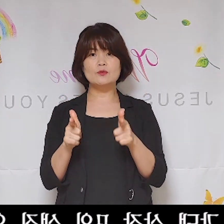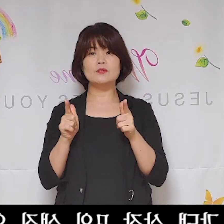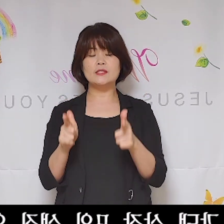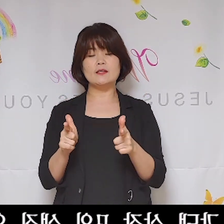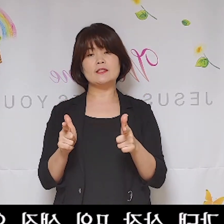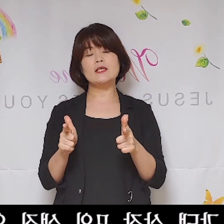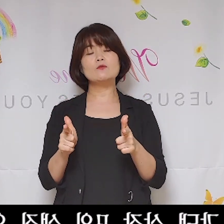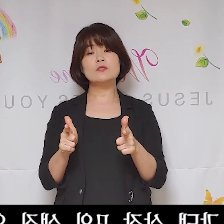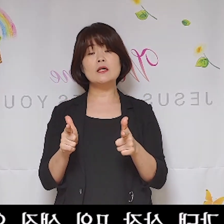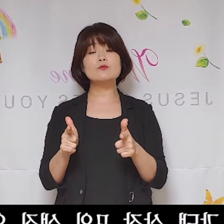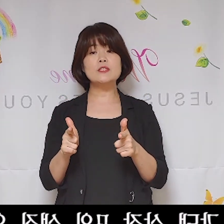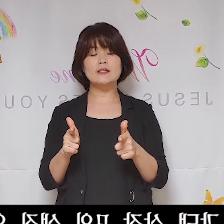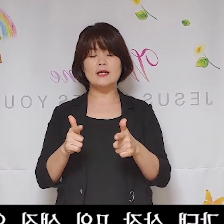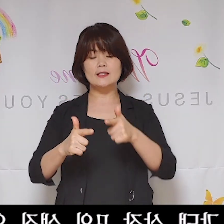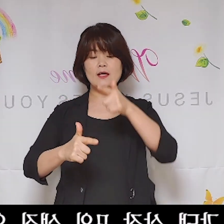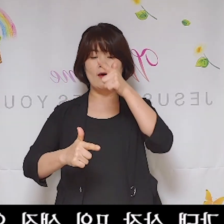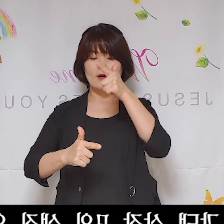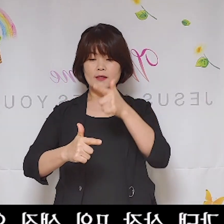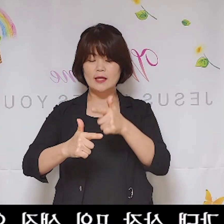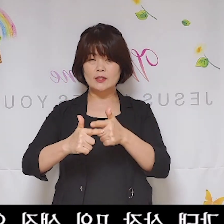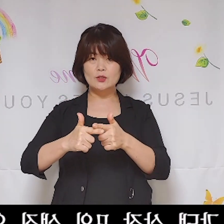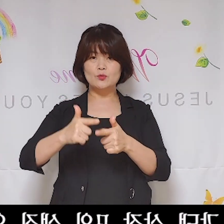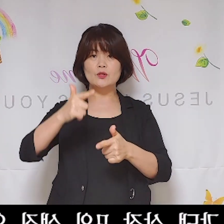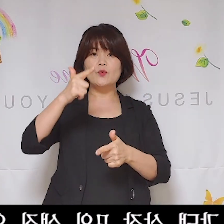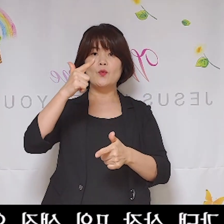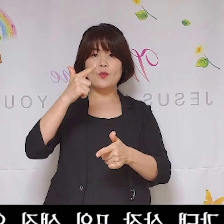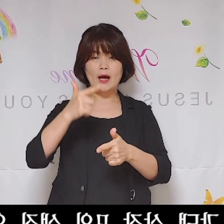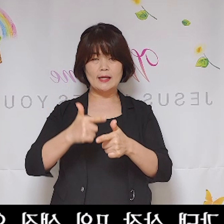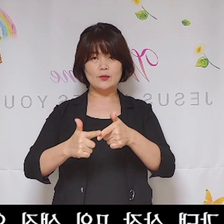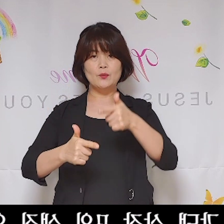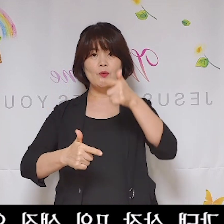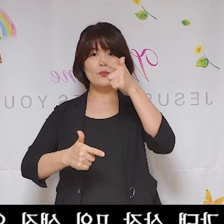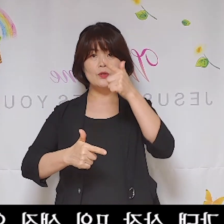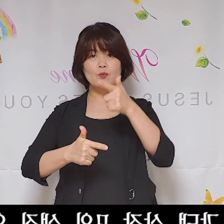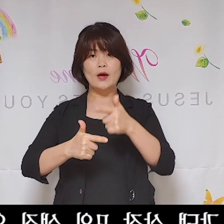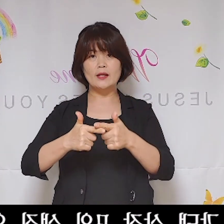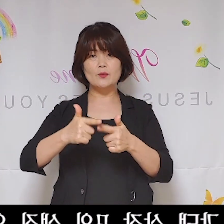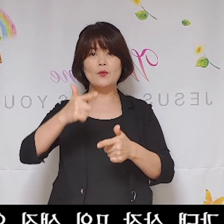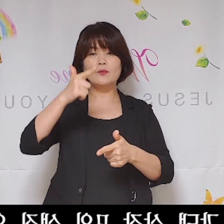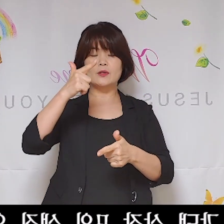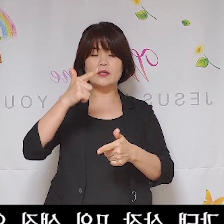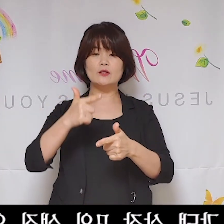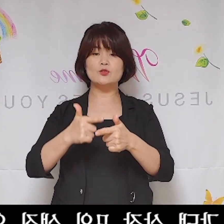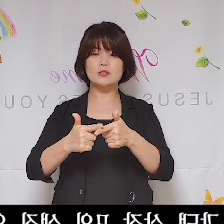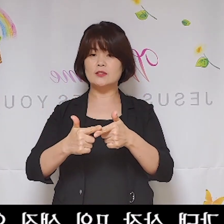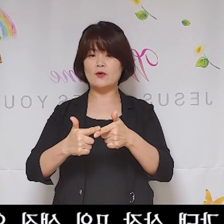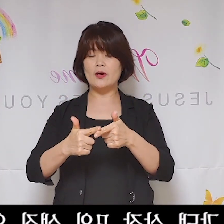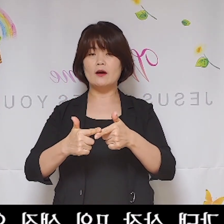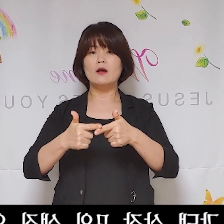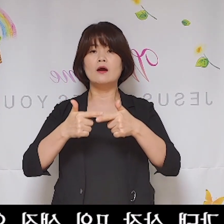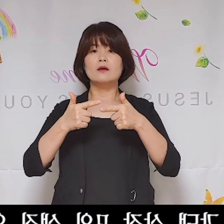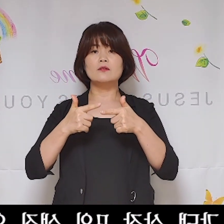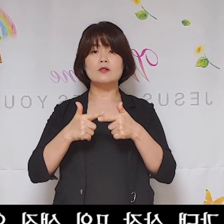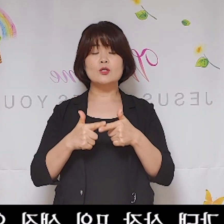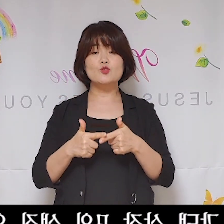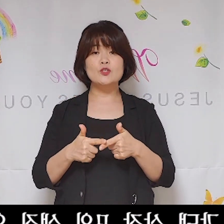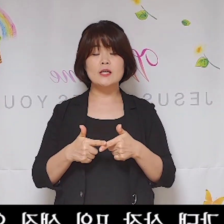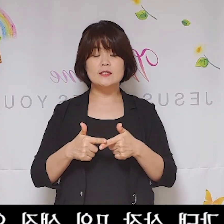쏘듯이 이렇게 세운 상태에서 얘를 위로 아래로 이렇게 내려주시는 거예요. 여기서 주의할